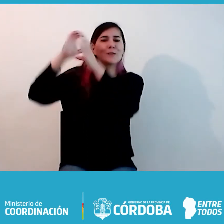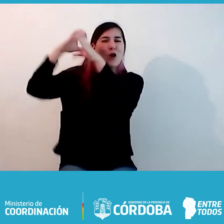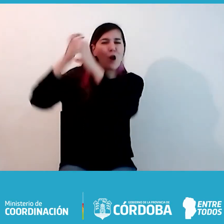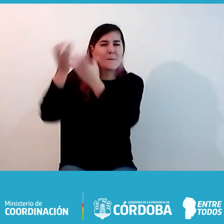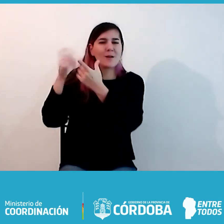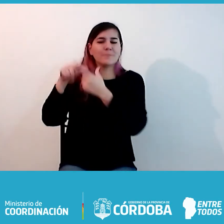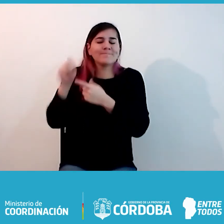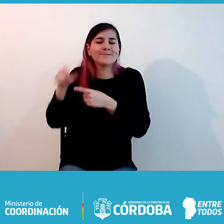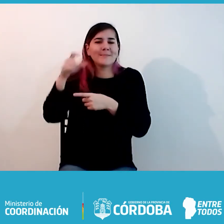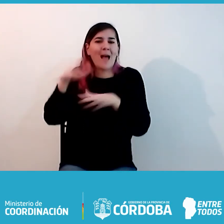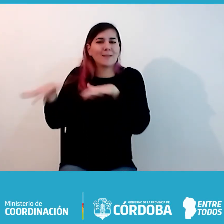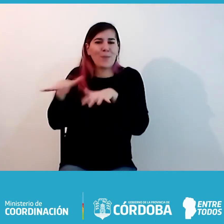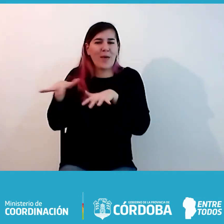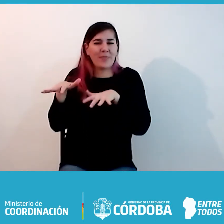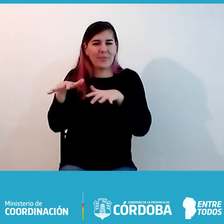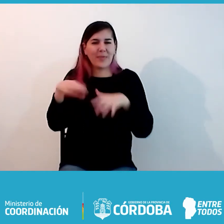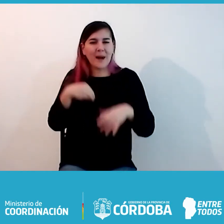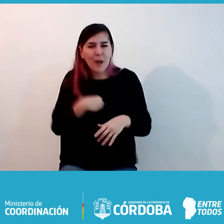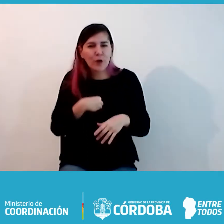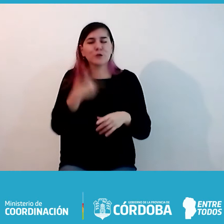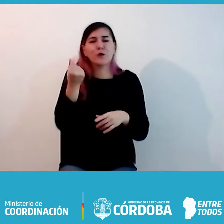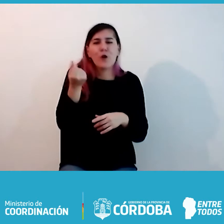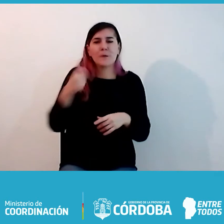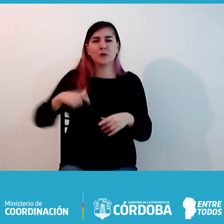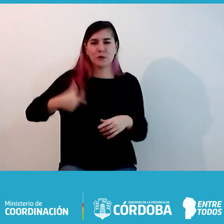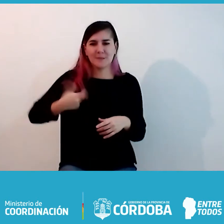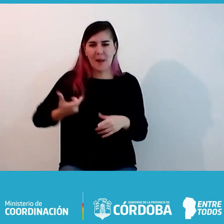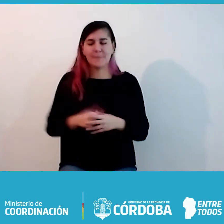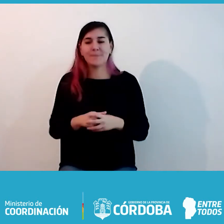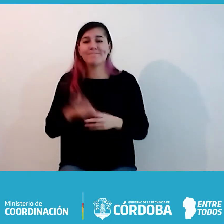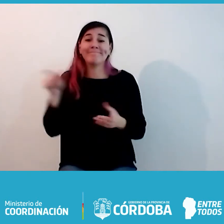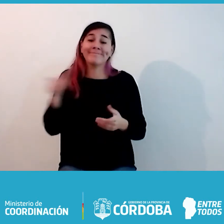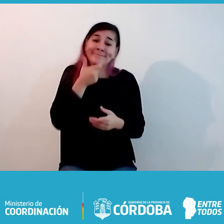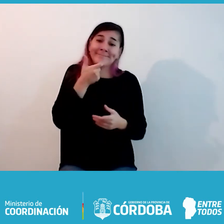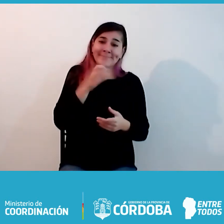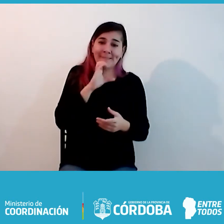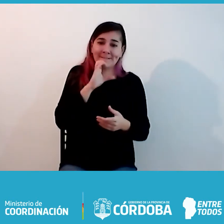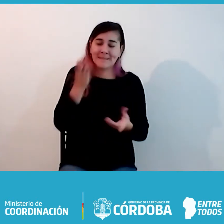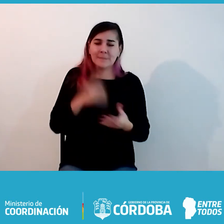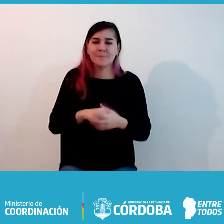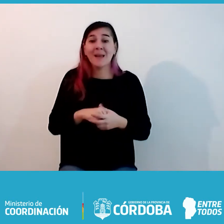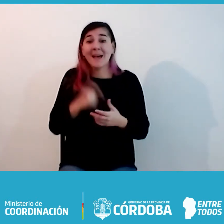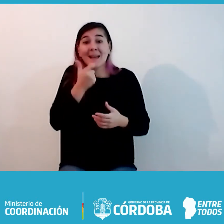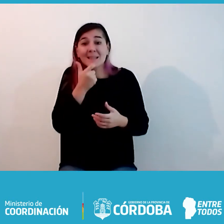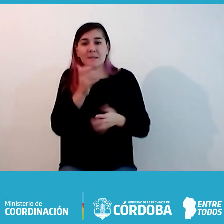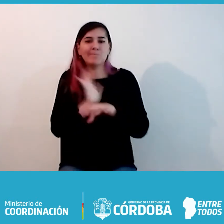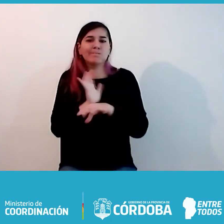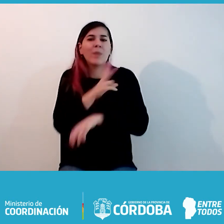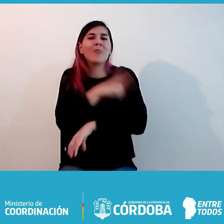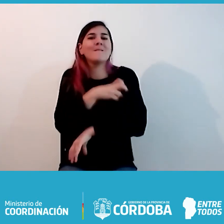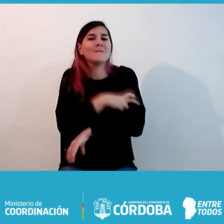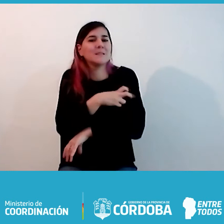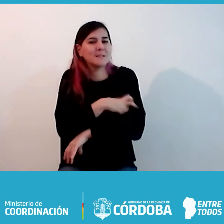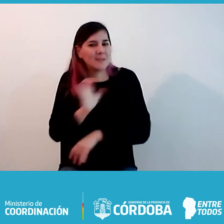en su actividad religiosa, económica, social. Se ríe irónicamente. La risa como mecanismo de defensa,